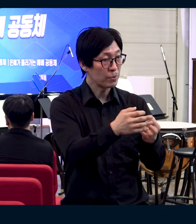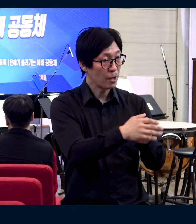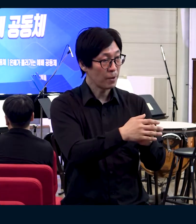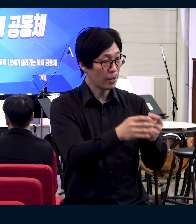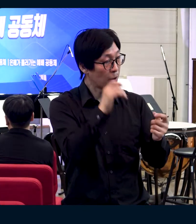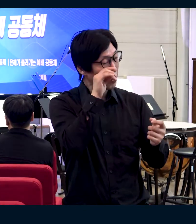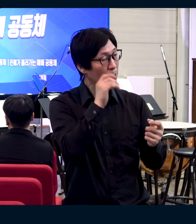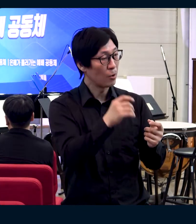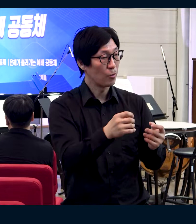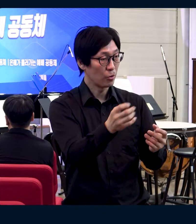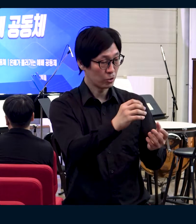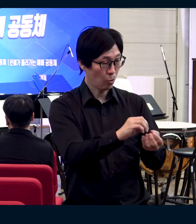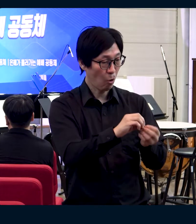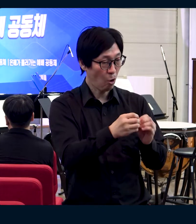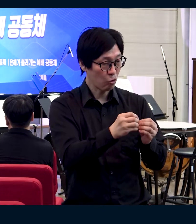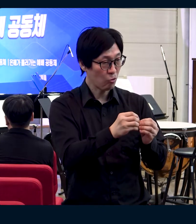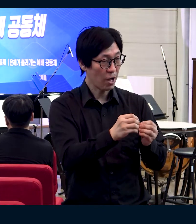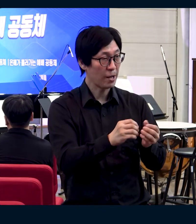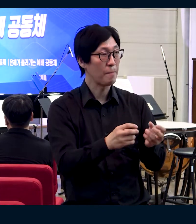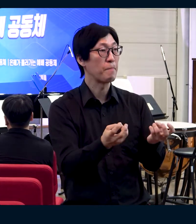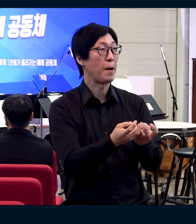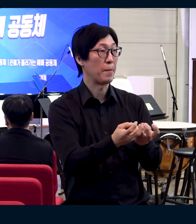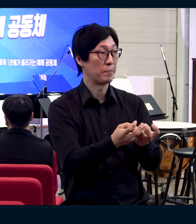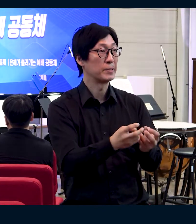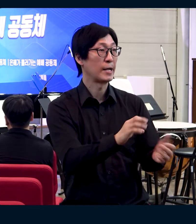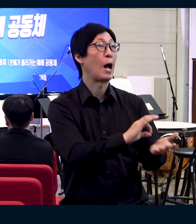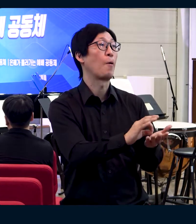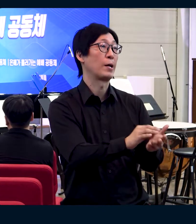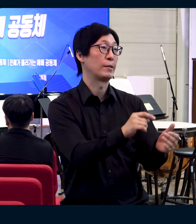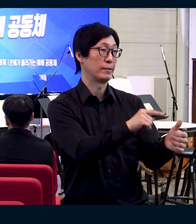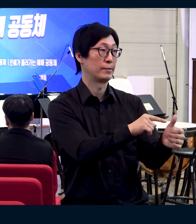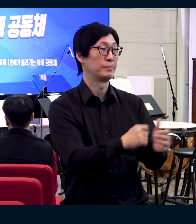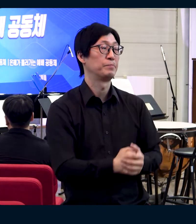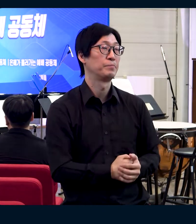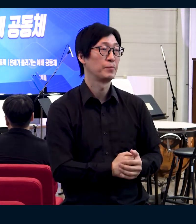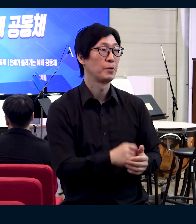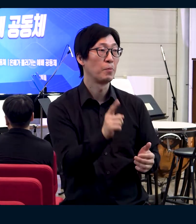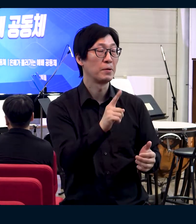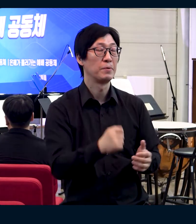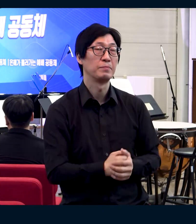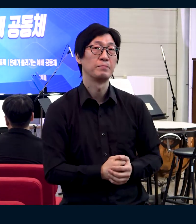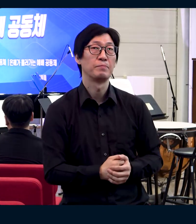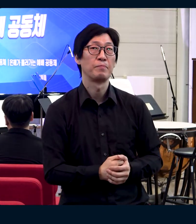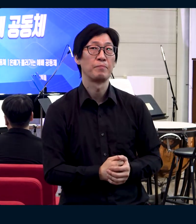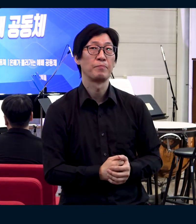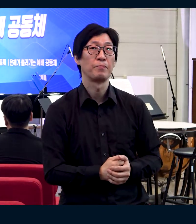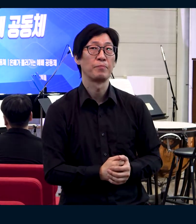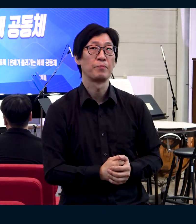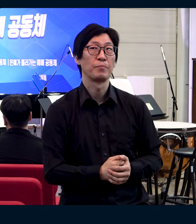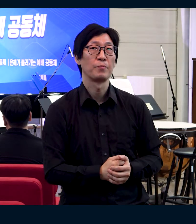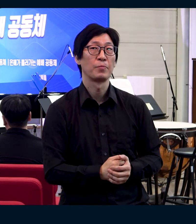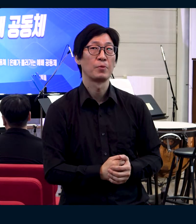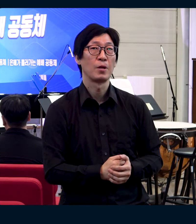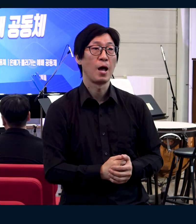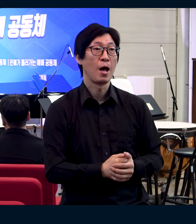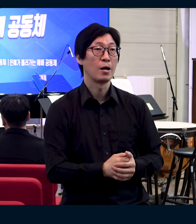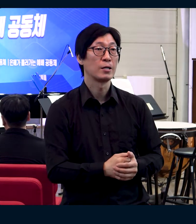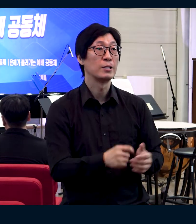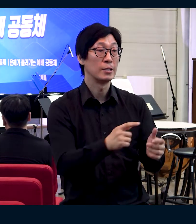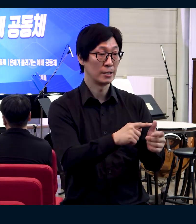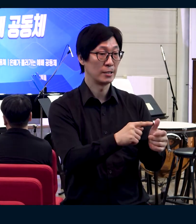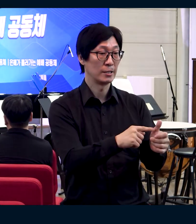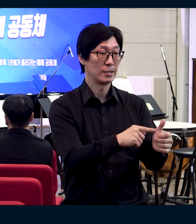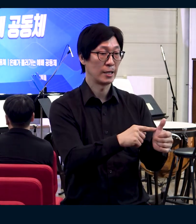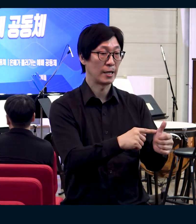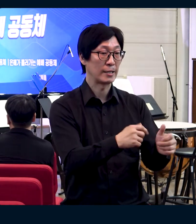아니라 거기서 바로 이분이 꼼수를, 편법을 썼더라고요. 그게 바로 뭐냐? 우리 교인 가운데,